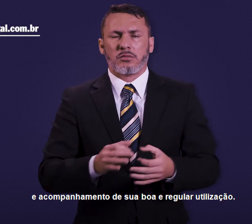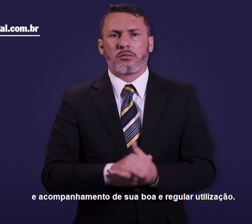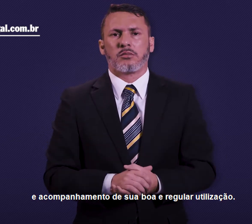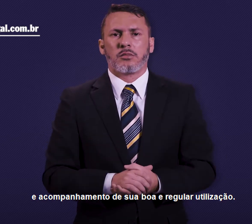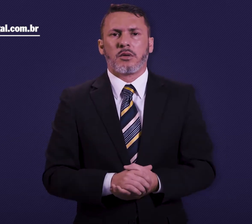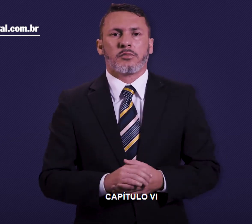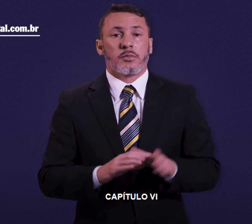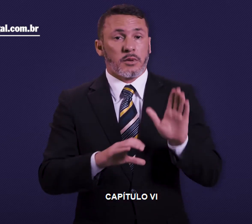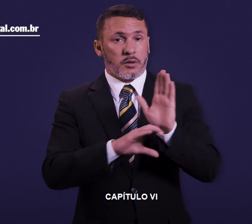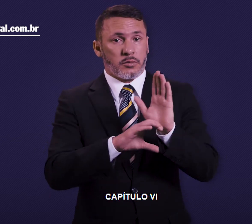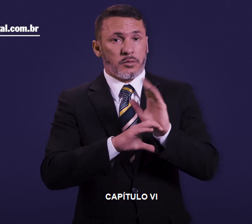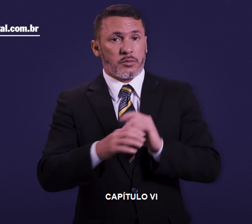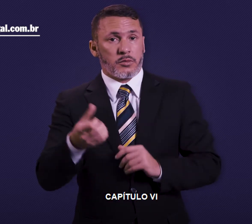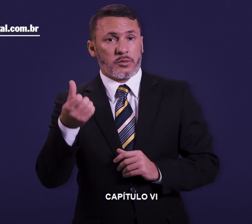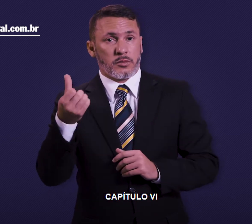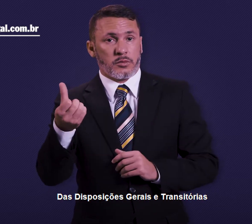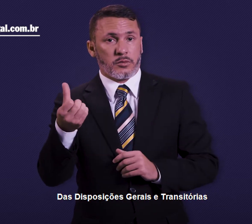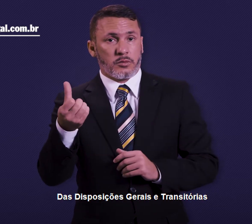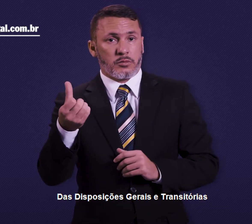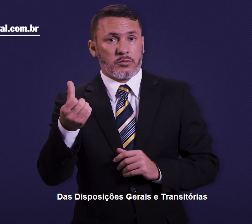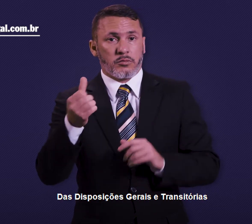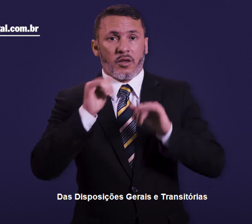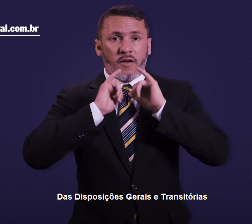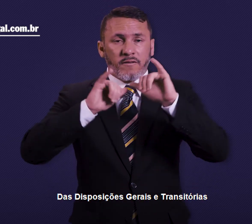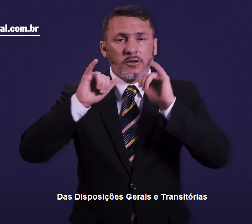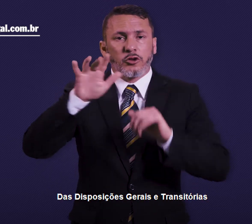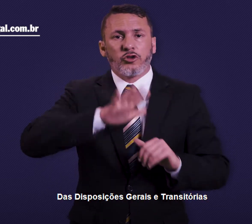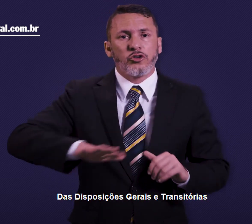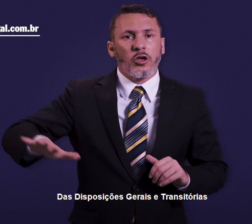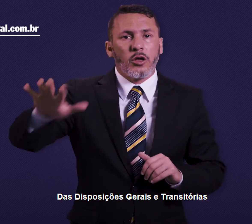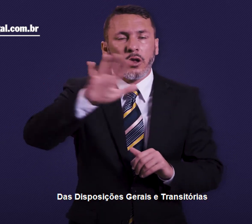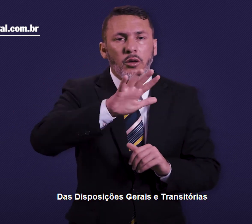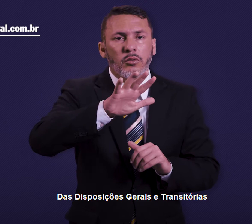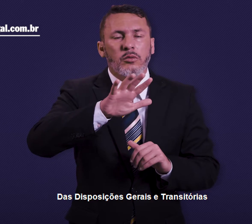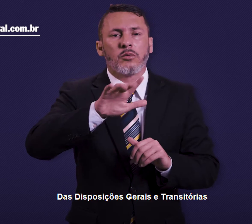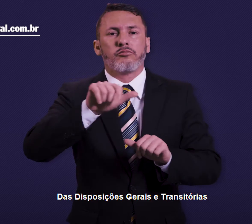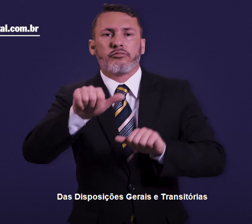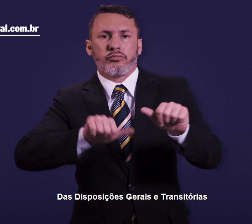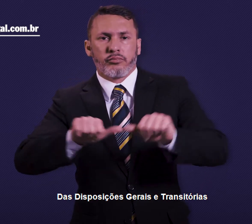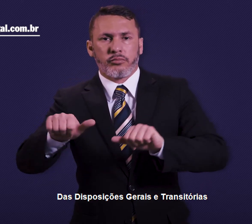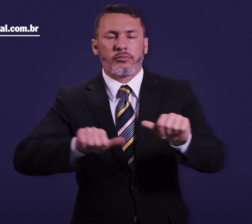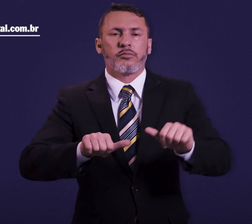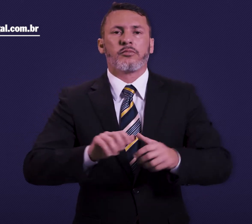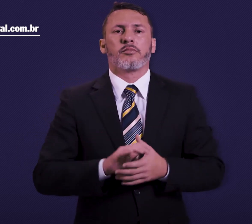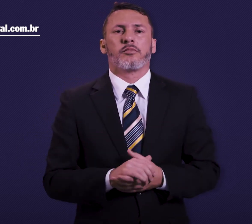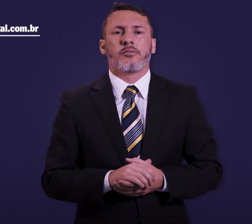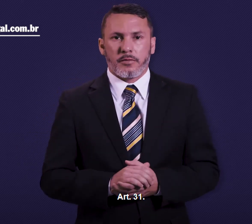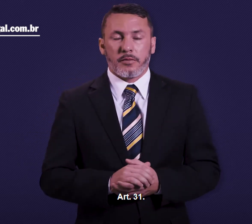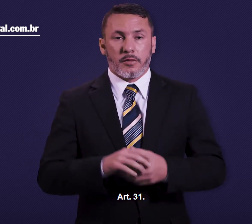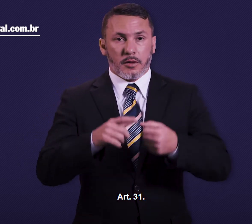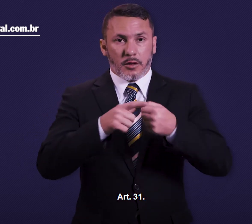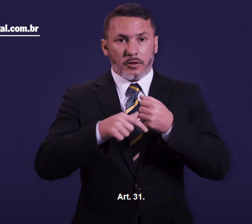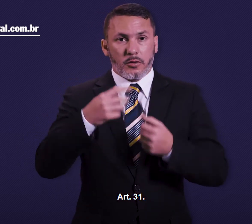utilização. Capítulo 6. Das disposições gerais e transitórias. Artigo